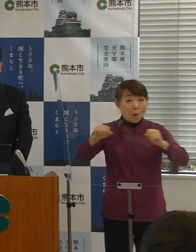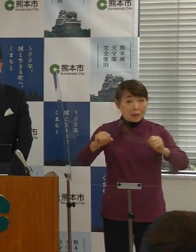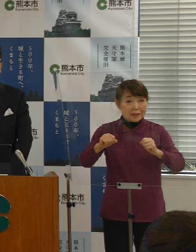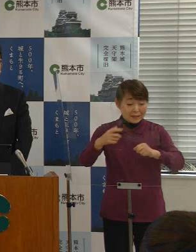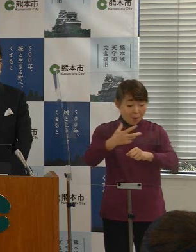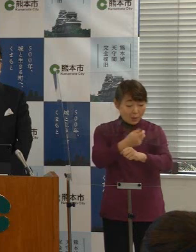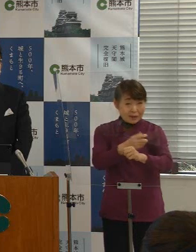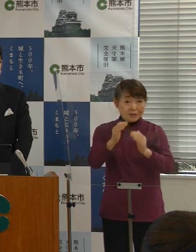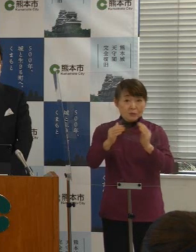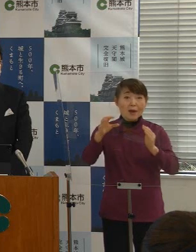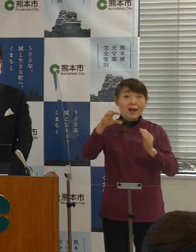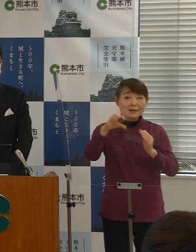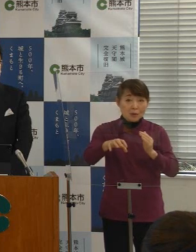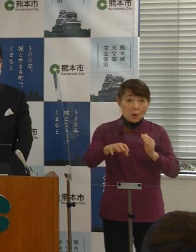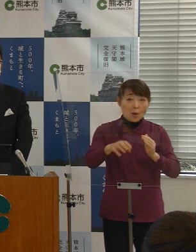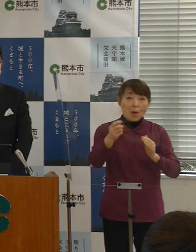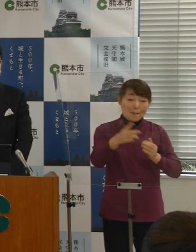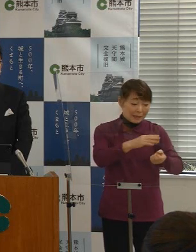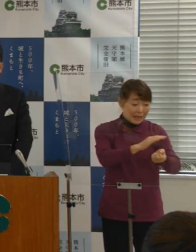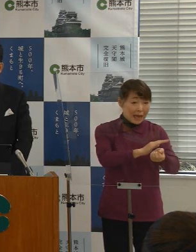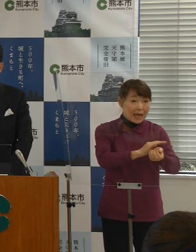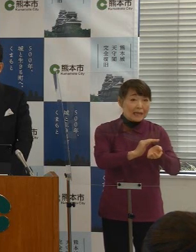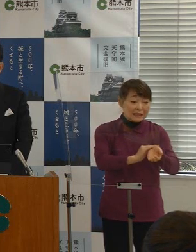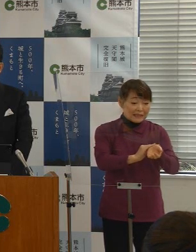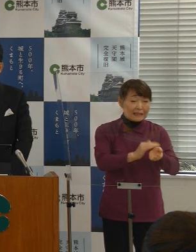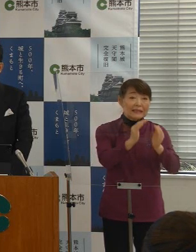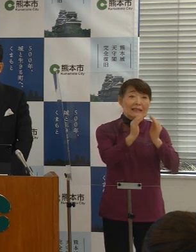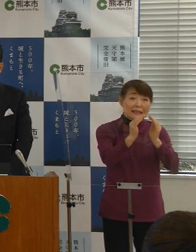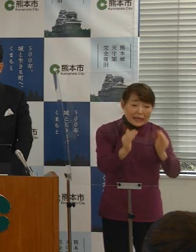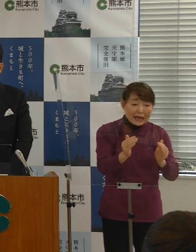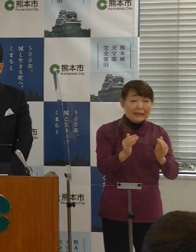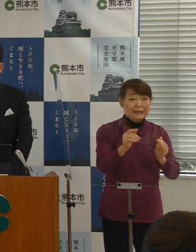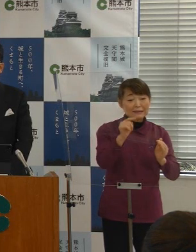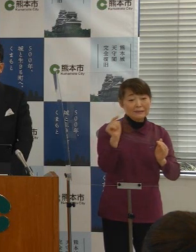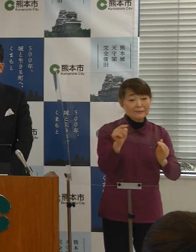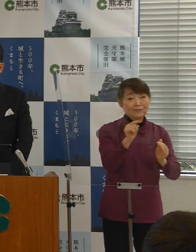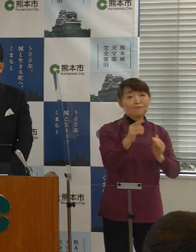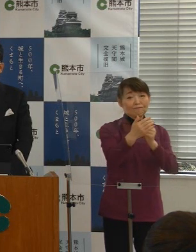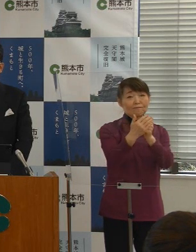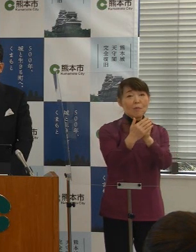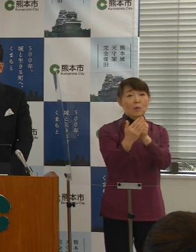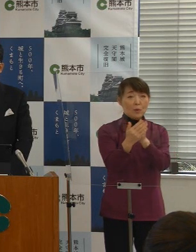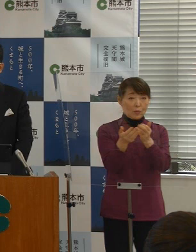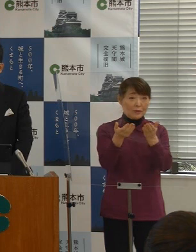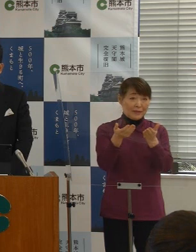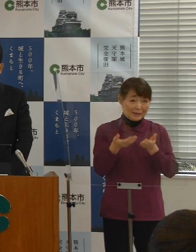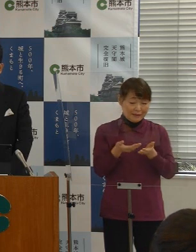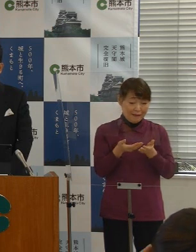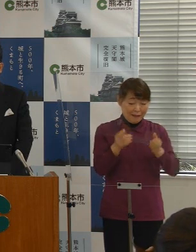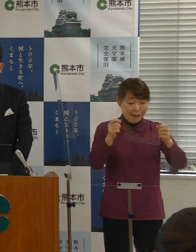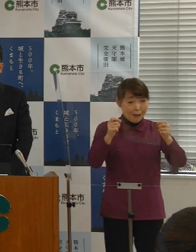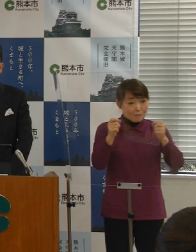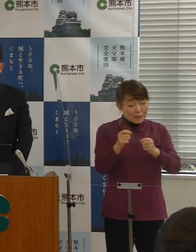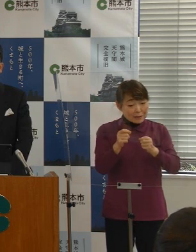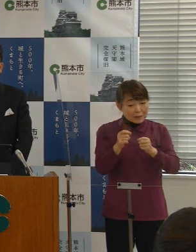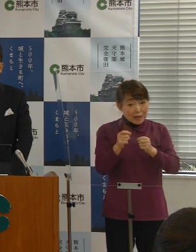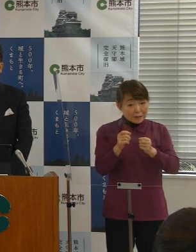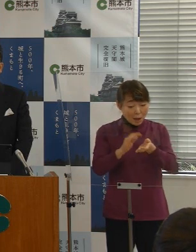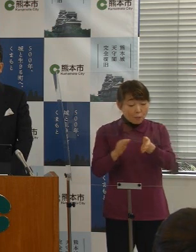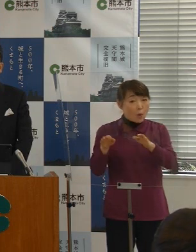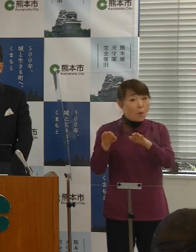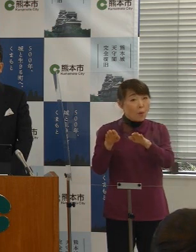から医師会の方にも非常にご協力をいただいてですね、身近な医療機関で皆さ